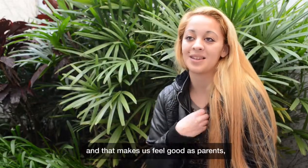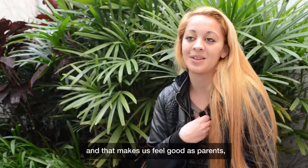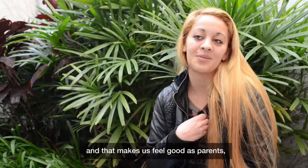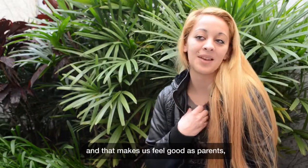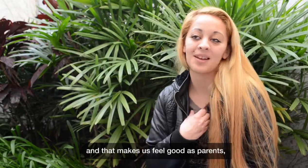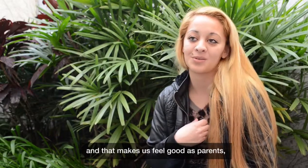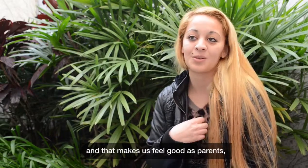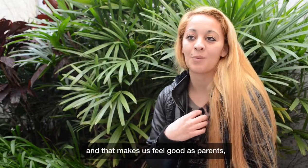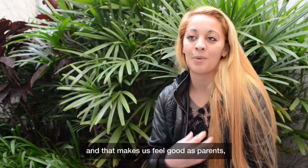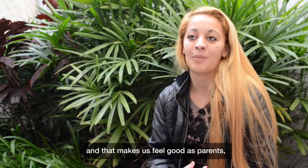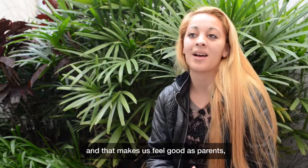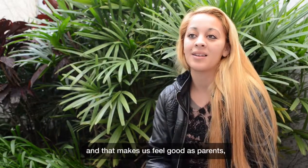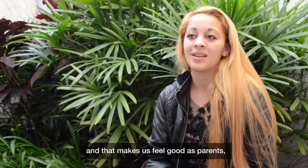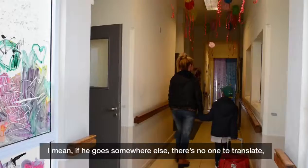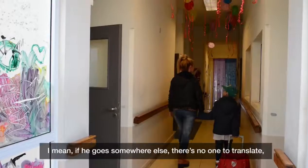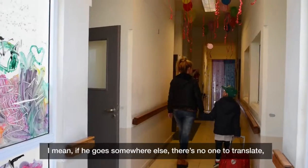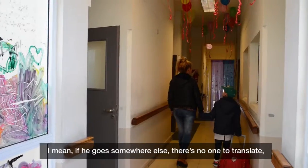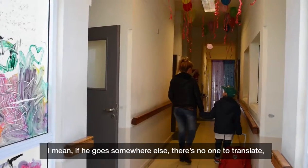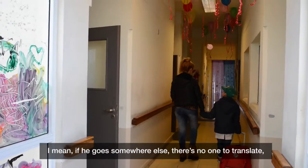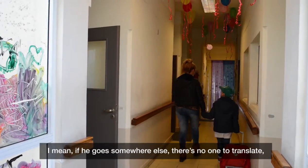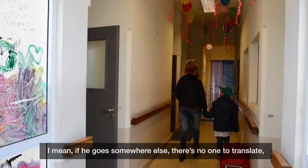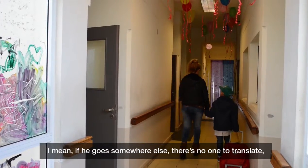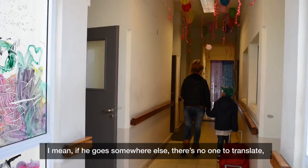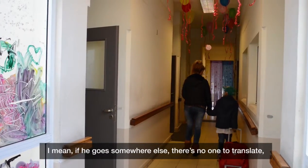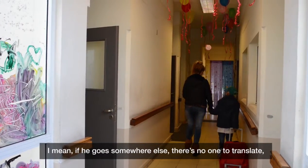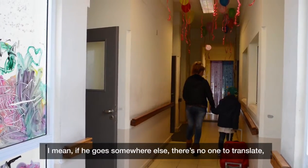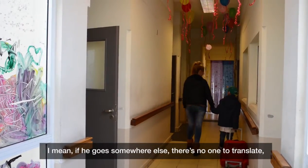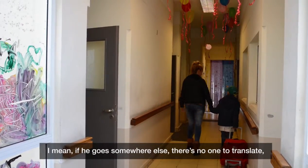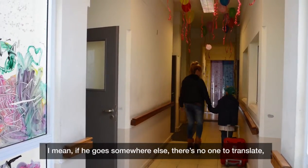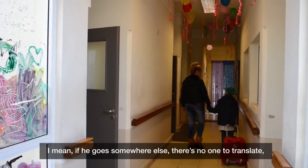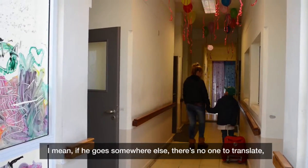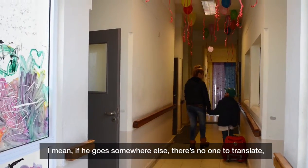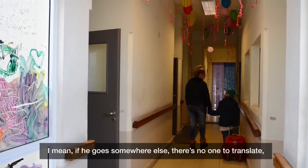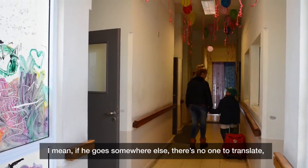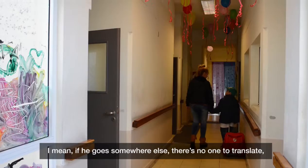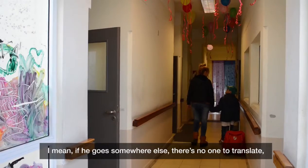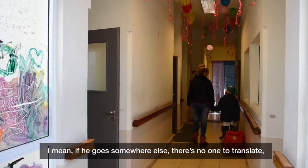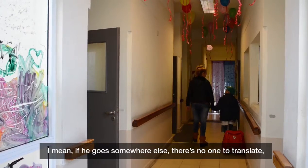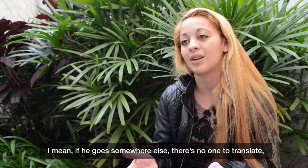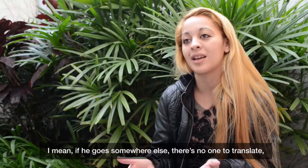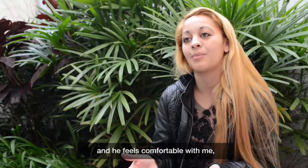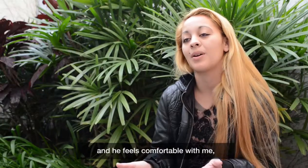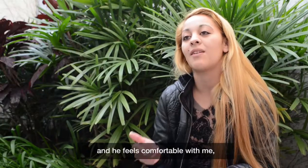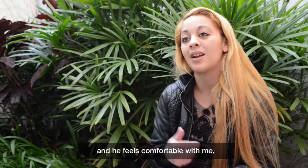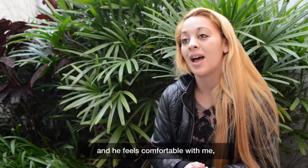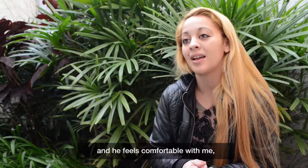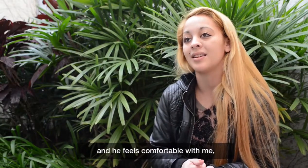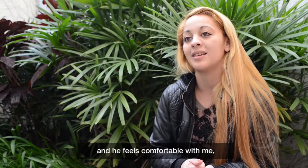sentir bien a nosotros como papá. O sea, si él va a una salita o algo, no hay un traductor que pueda hablar y